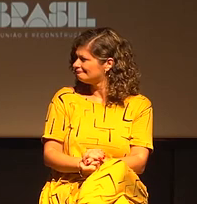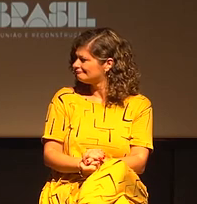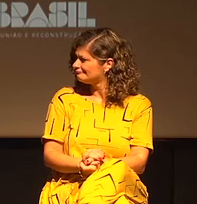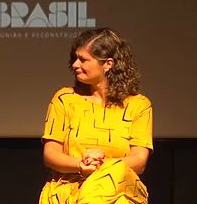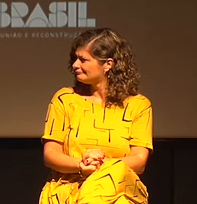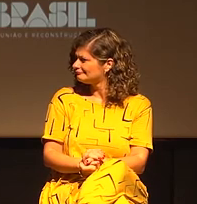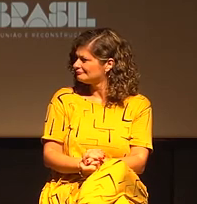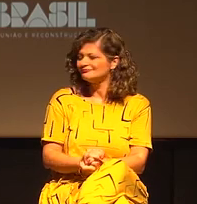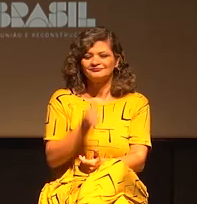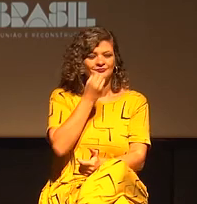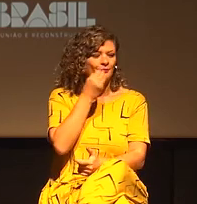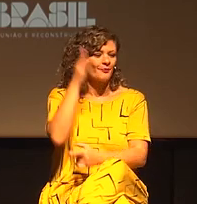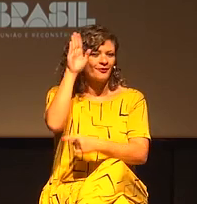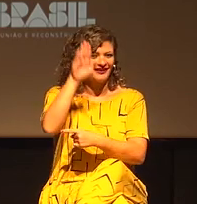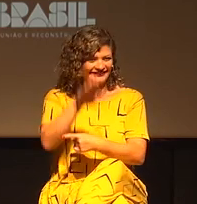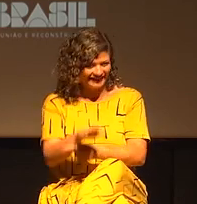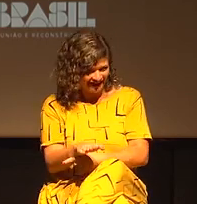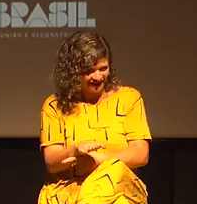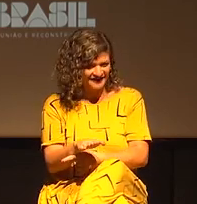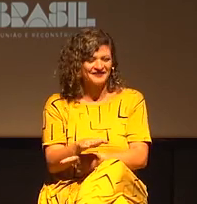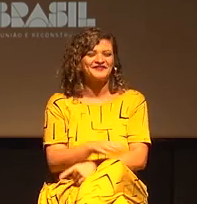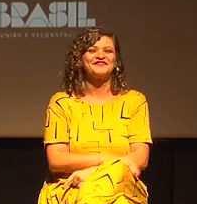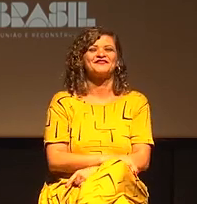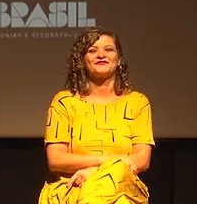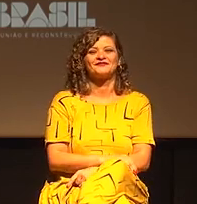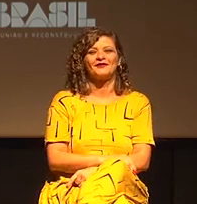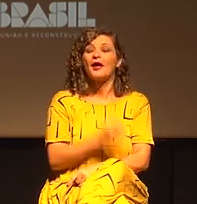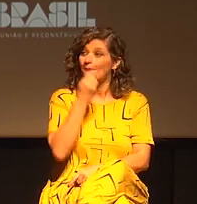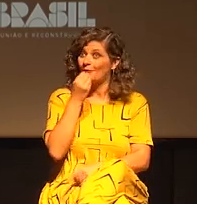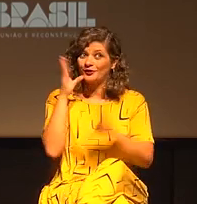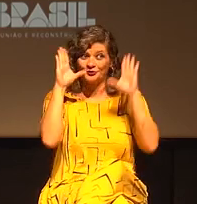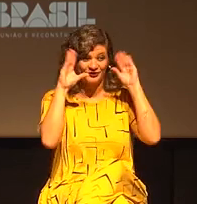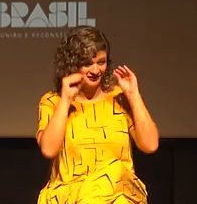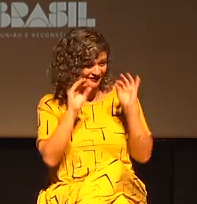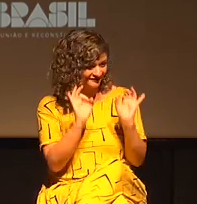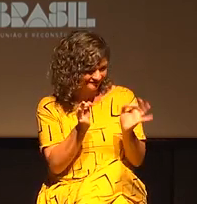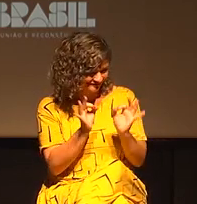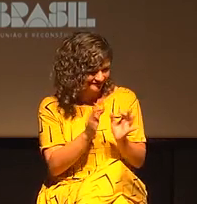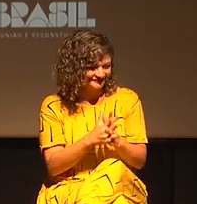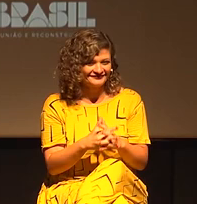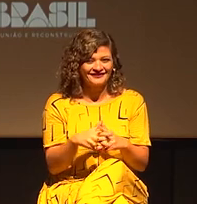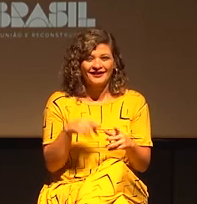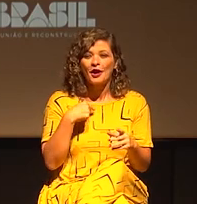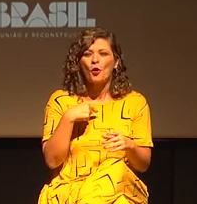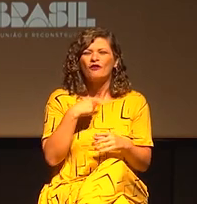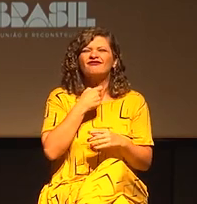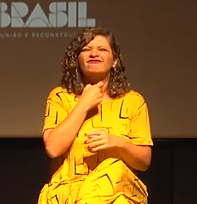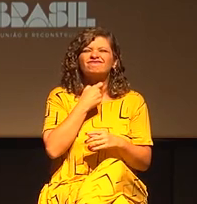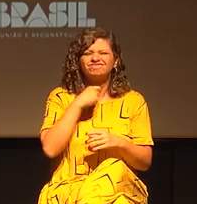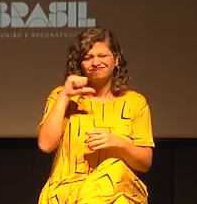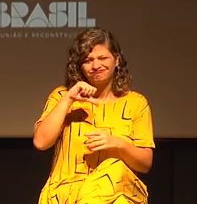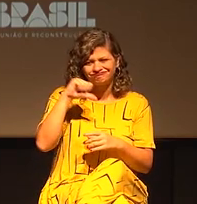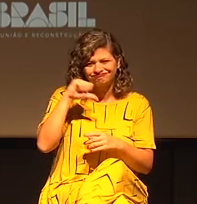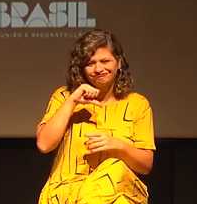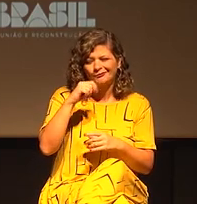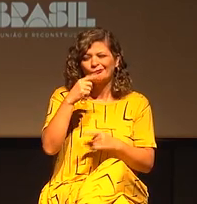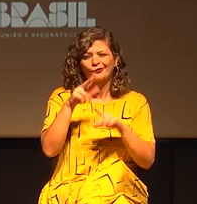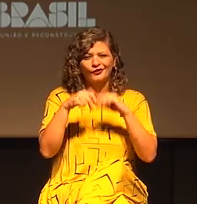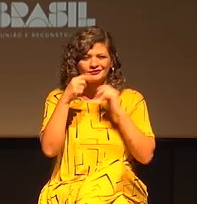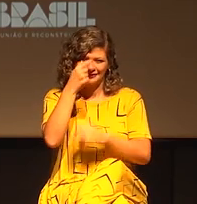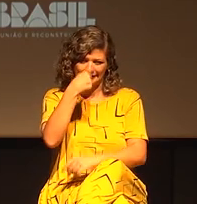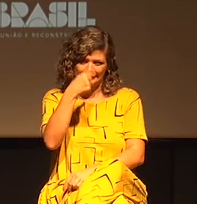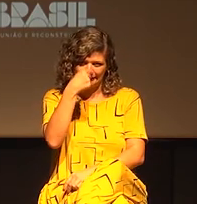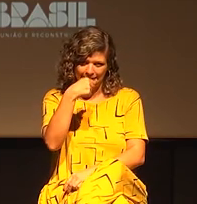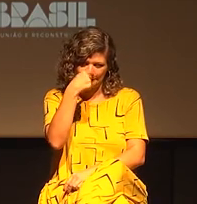compartilhar Boa tarde gente boa noite na verdade eu tô um pouco rouca que eu tô meio gripadinha